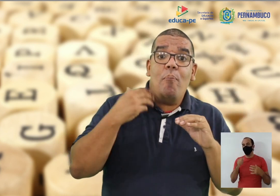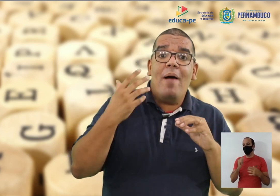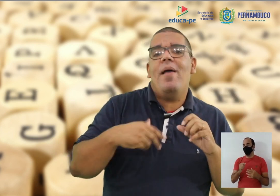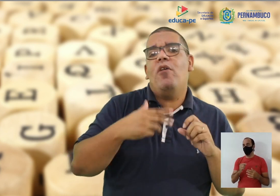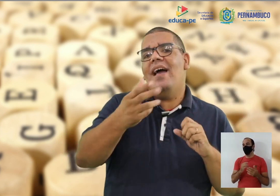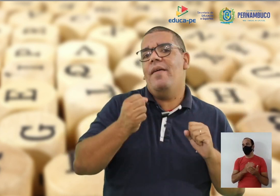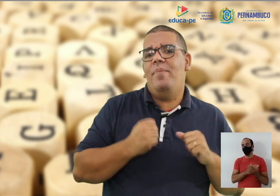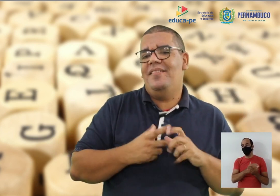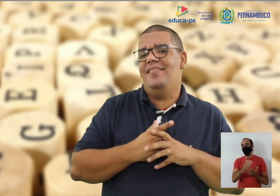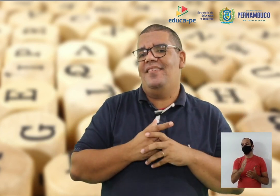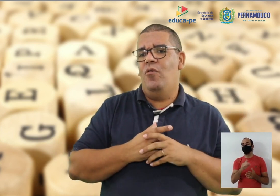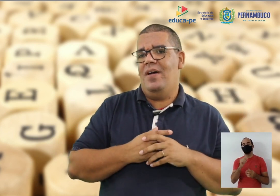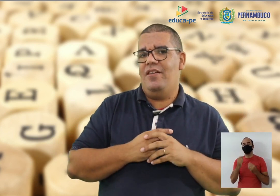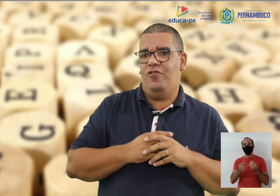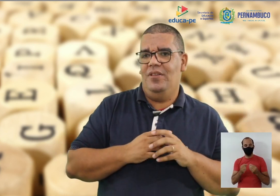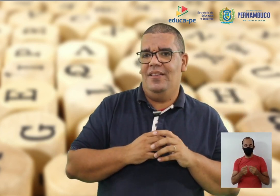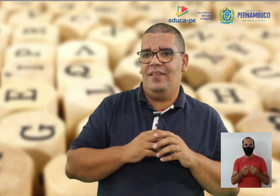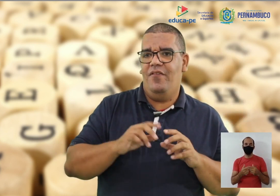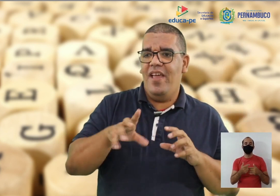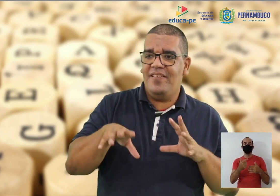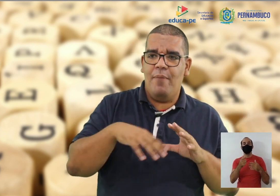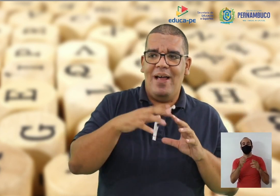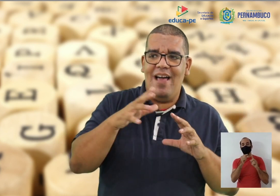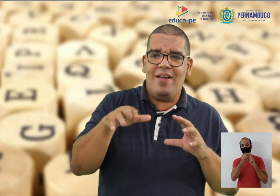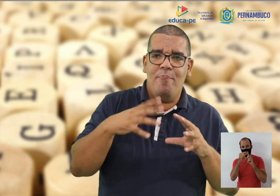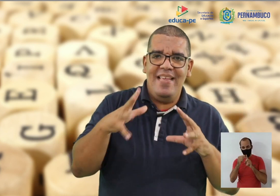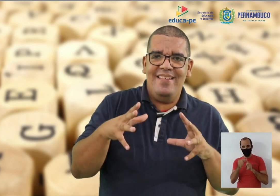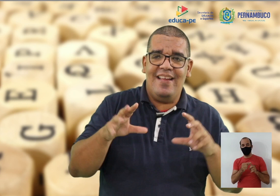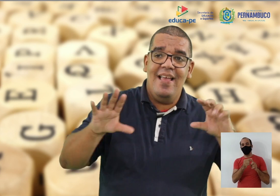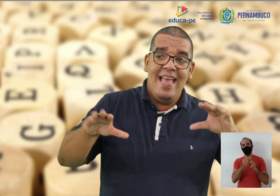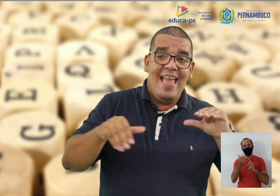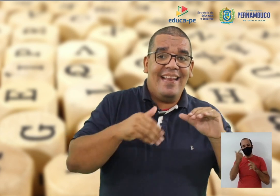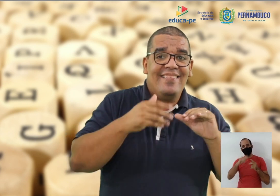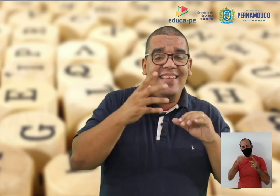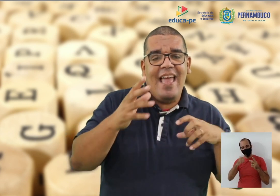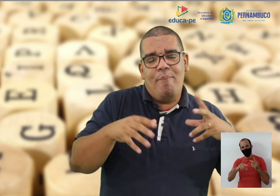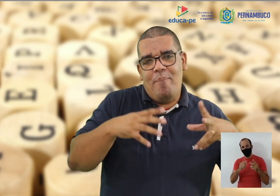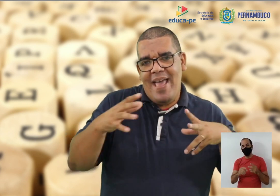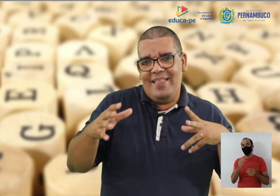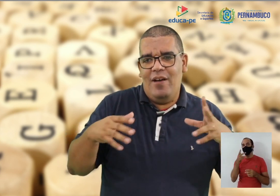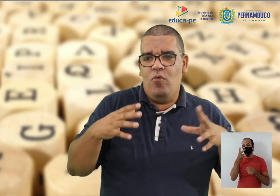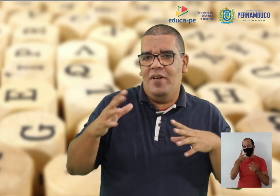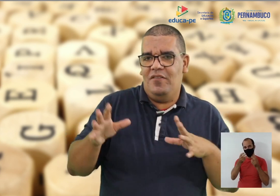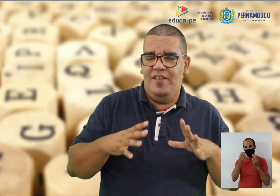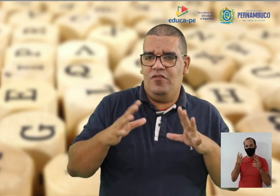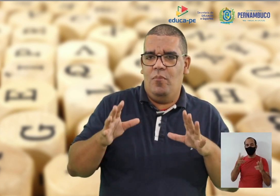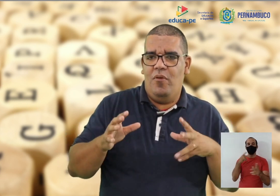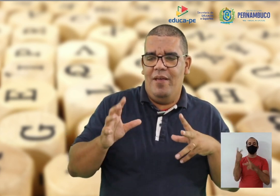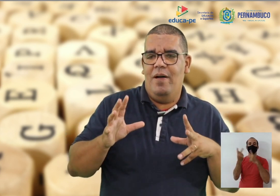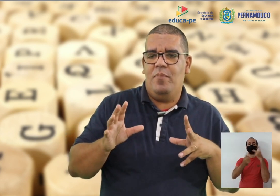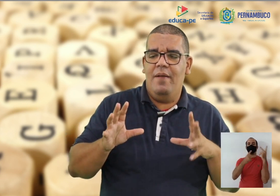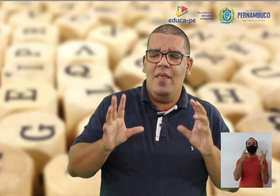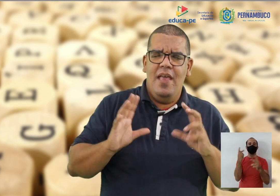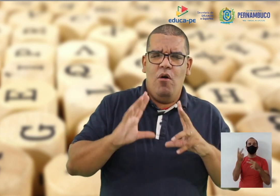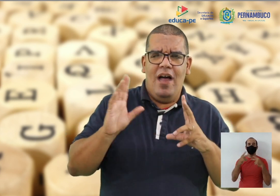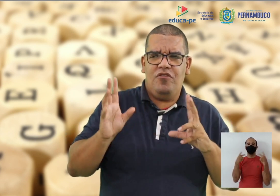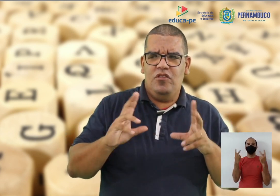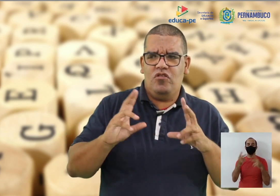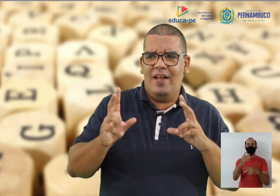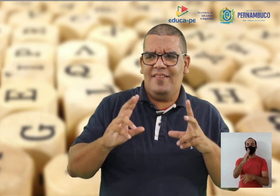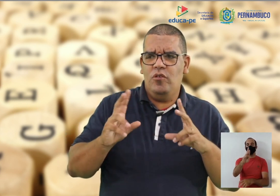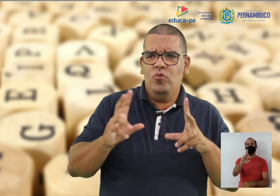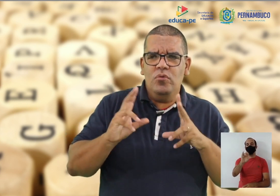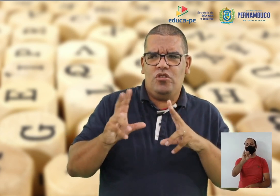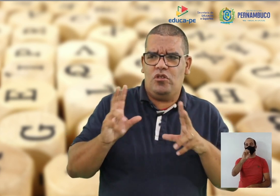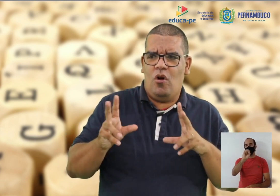que é o papel da repetição, caro estudante. Veja que a palavra brisa, ela se repete algumas vezes no poema, né? Eu acho que